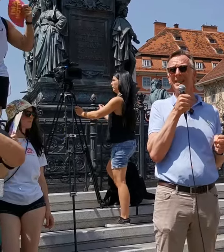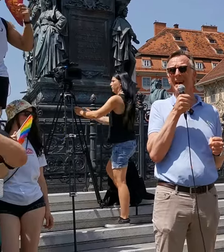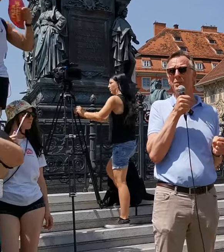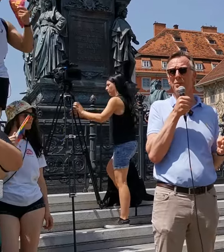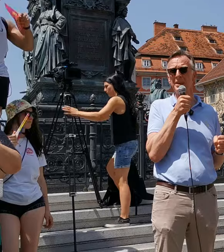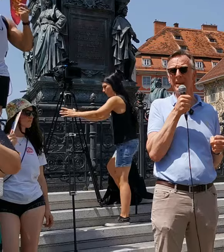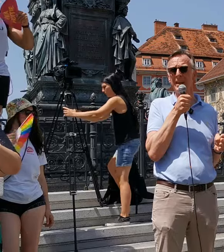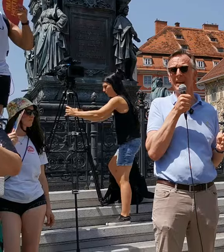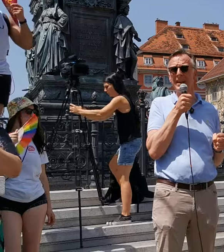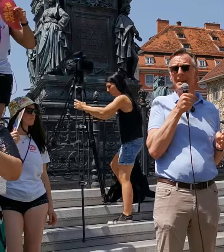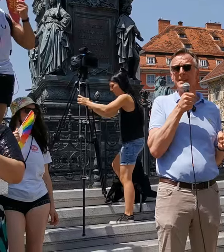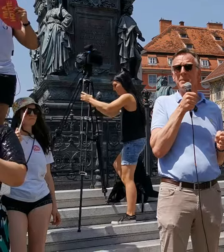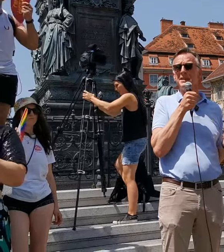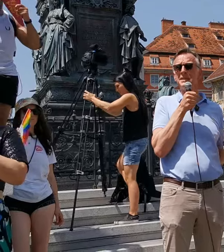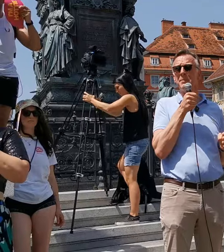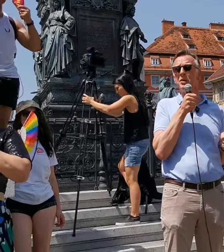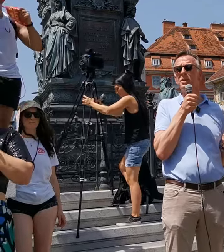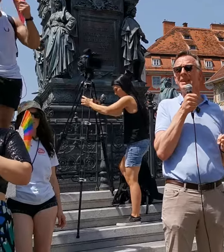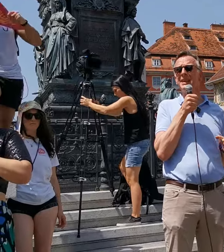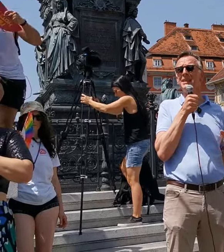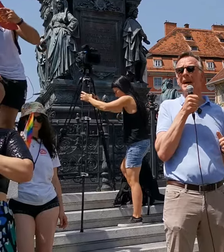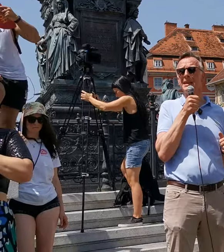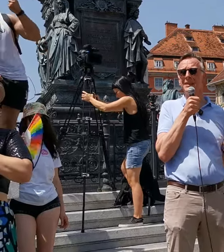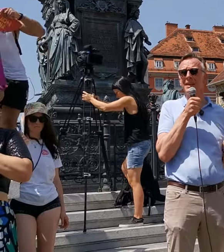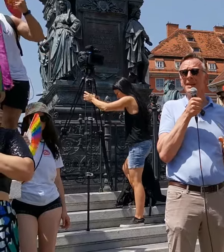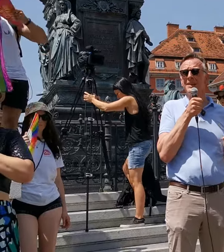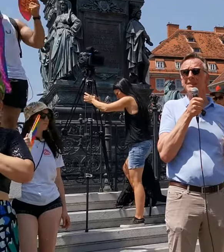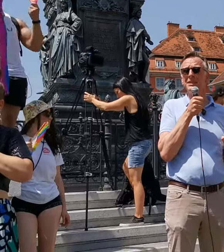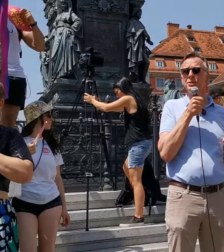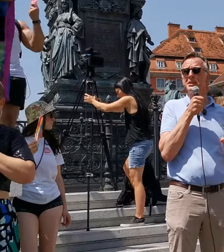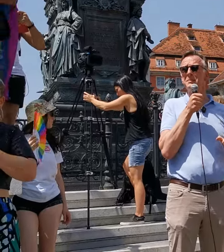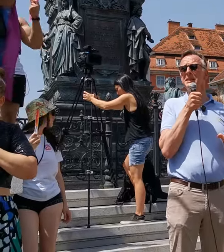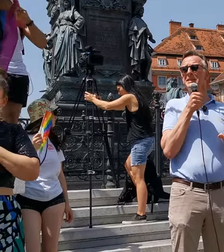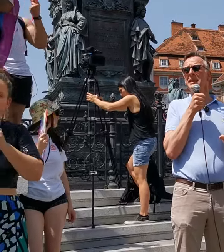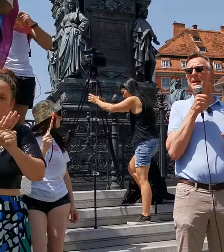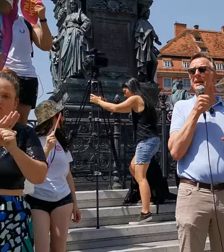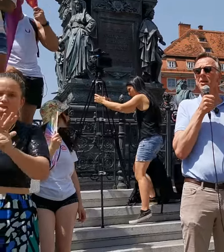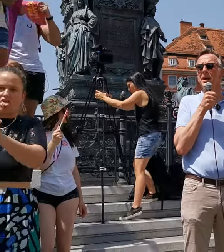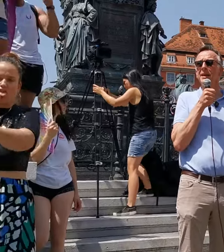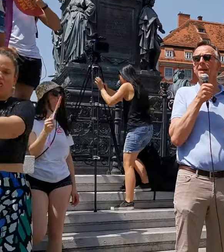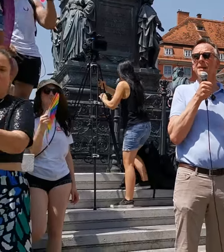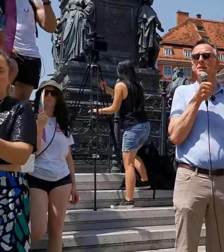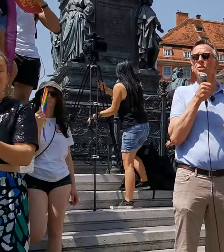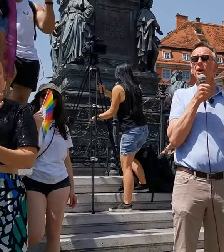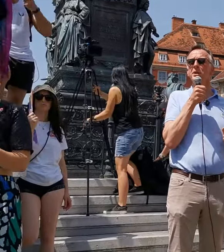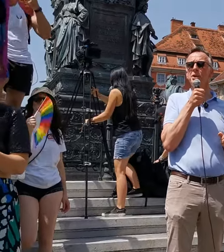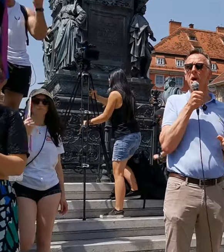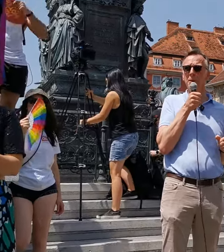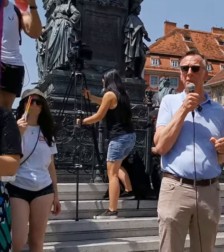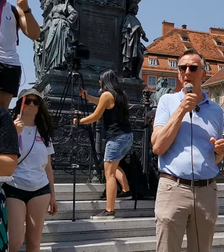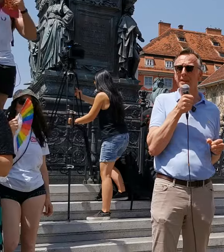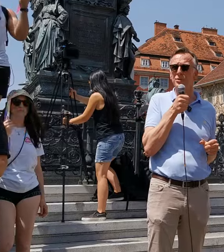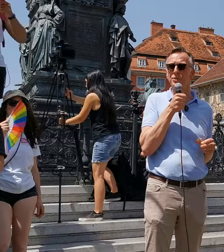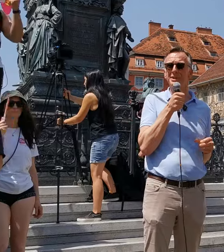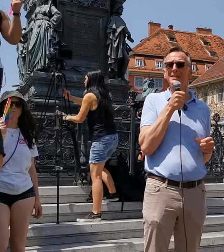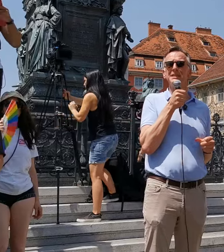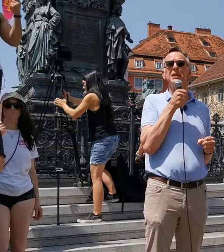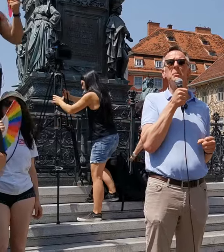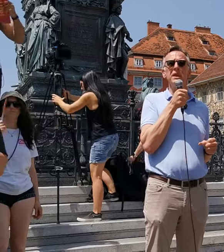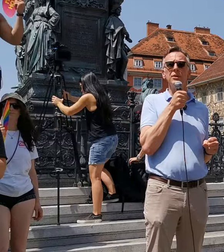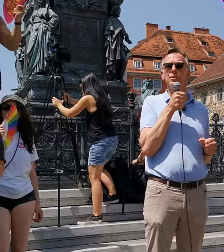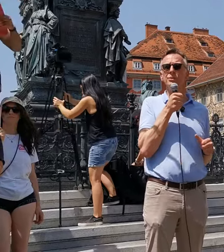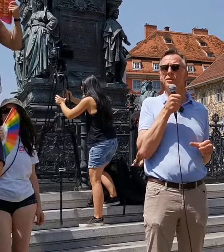immer angetan wurde. Damit ist es aber noch nicht getan. Die Justizministerin hat auch eine historische Aufarbeitung